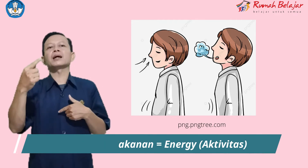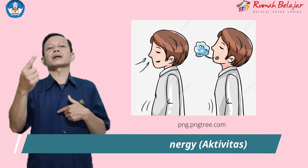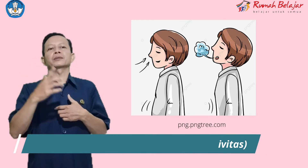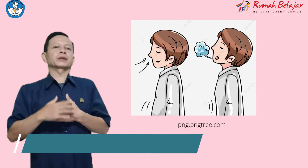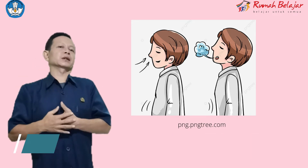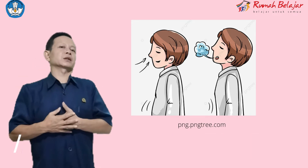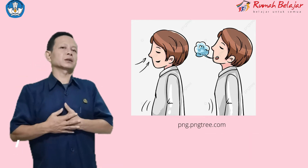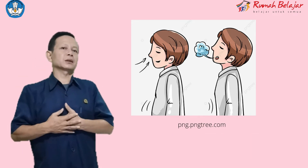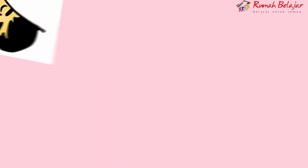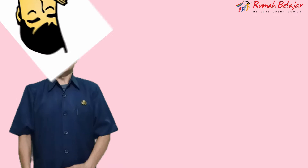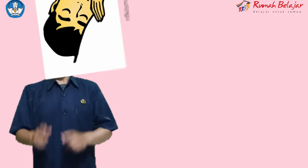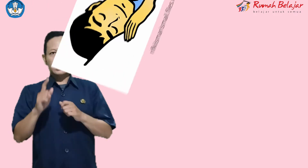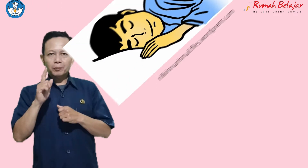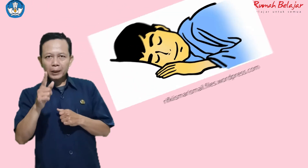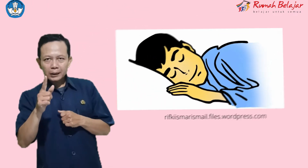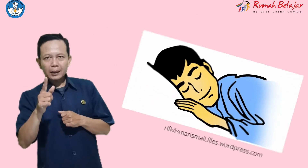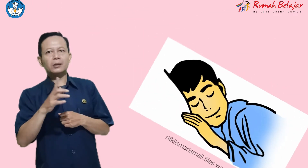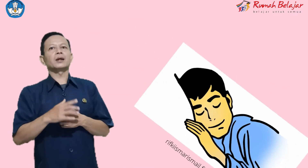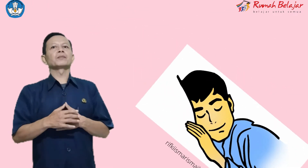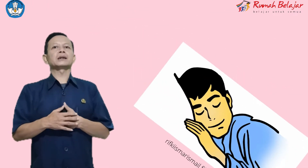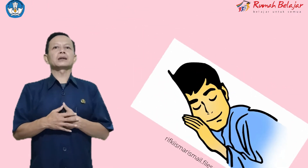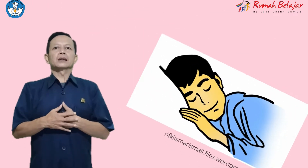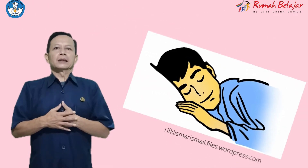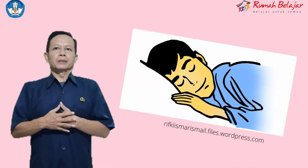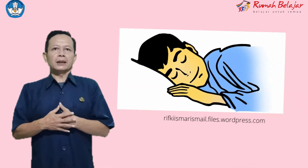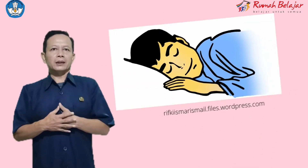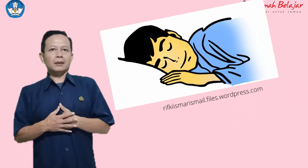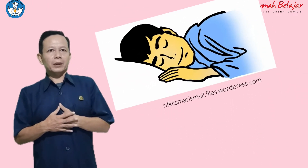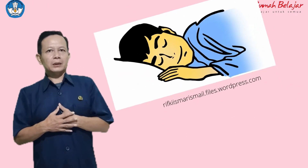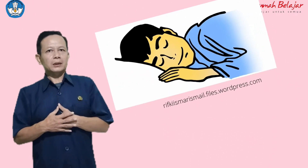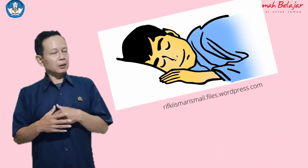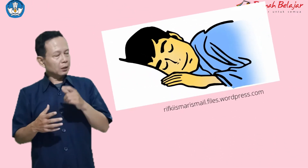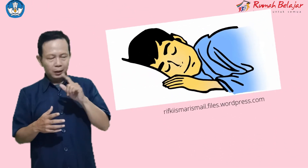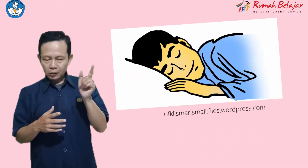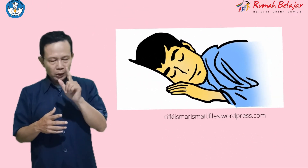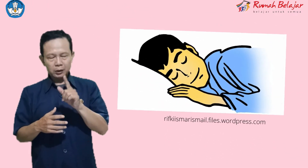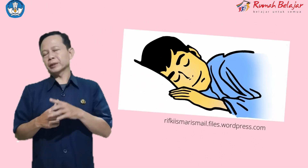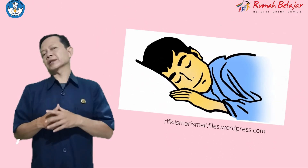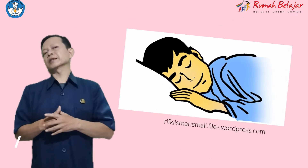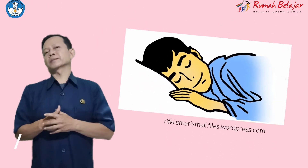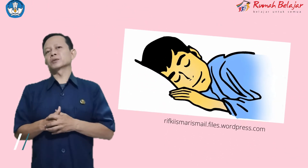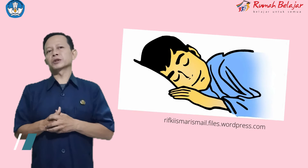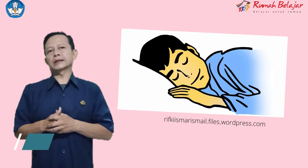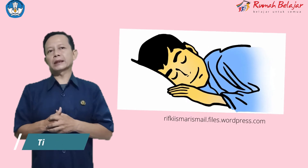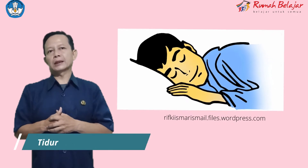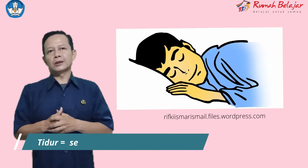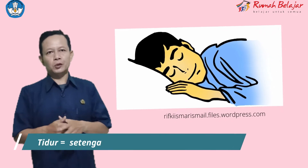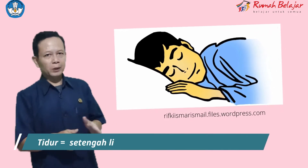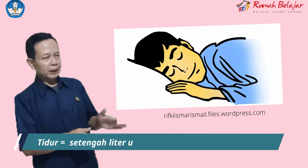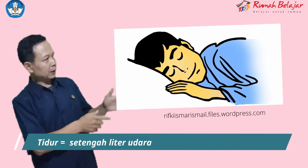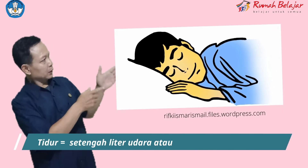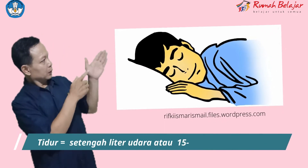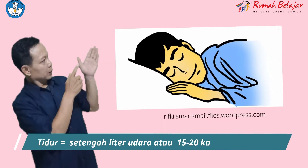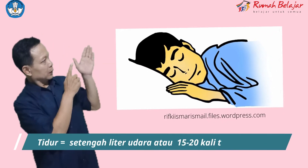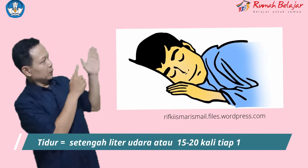bisa beraktivitas. Cepat atau lambat menarik napas tergantung aktivitas manusia.